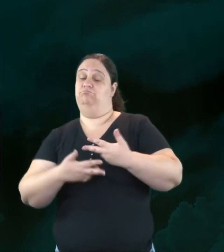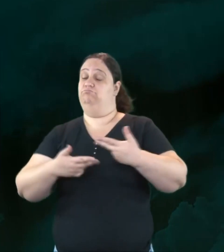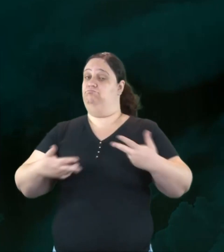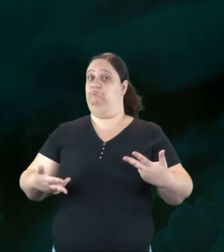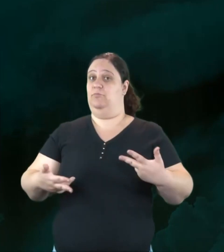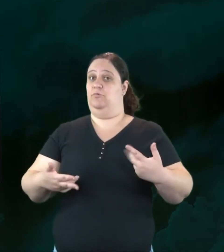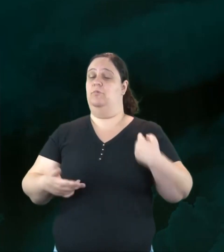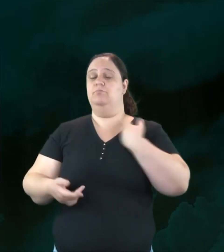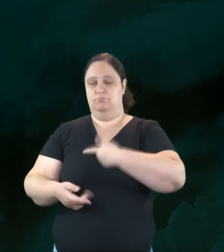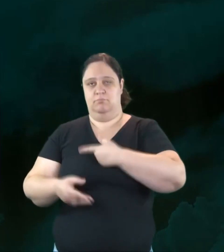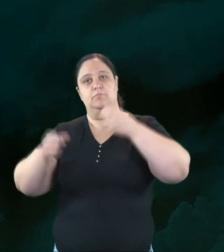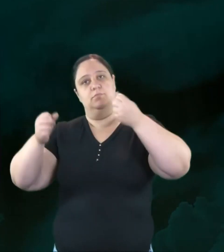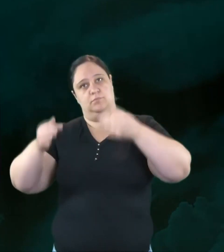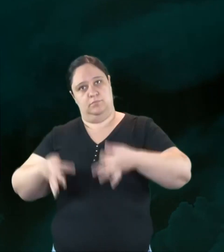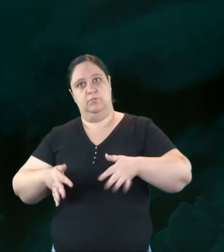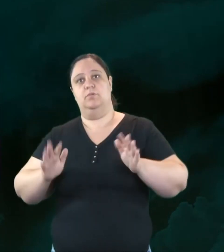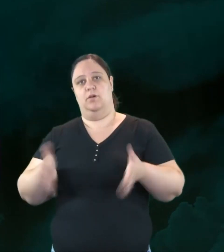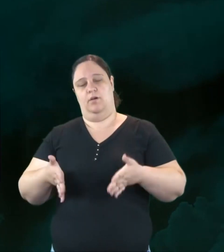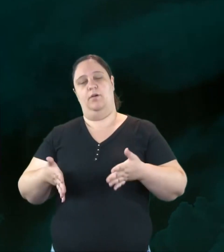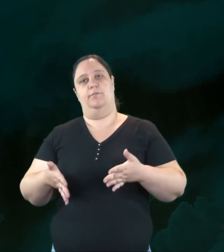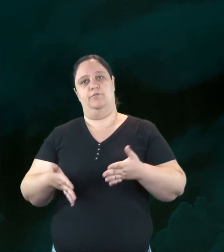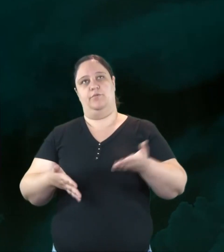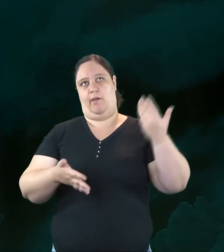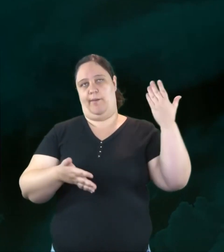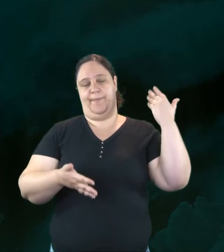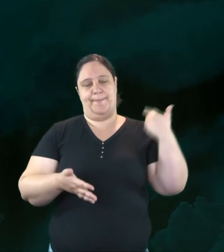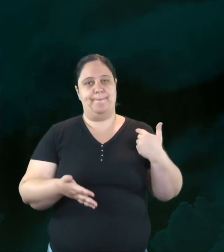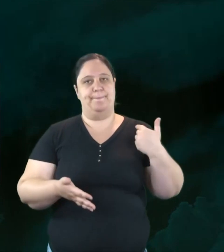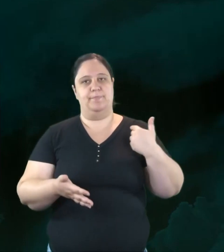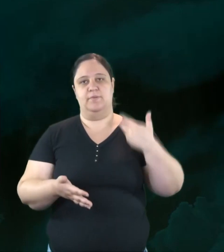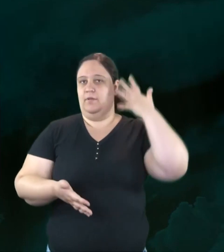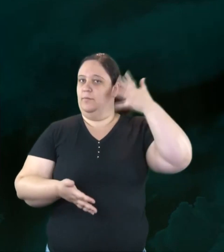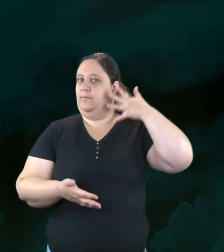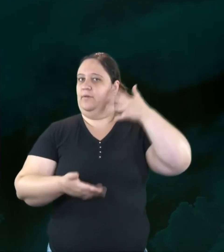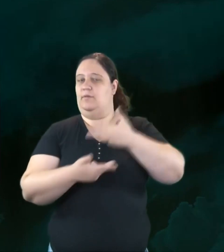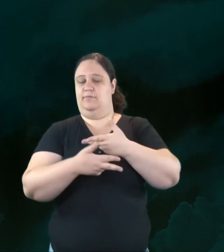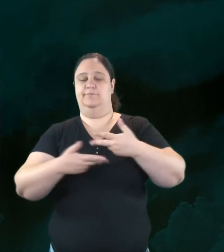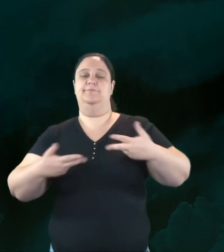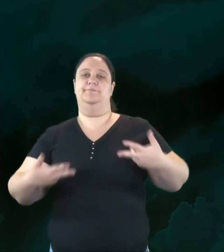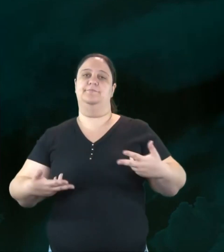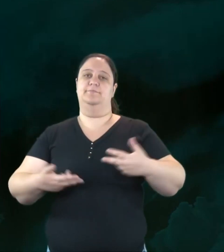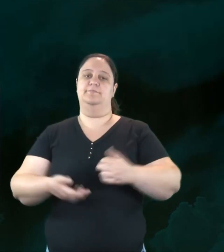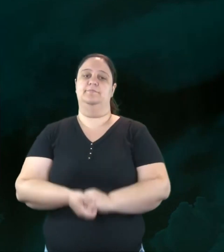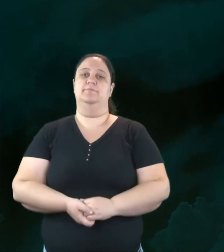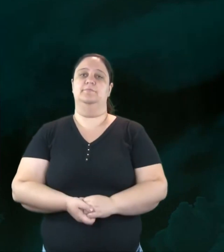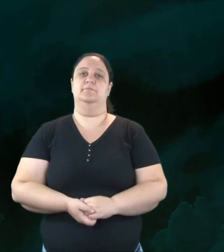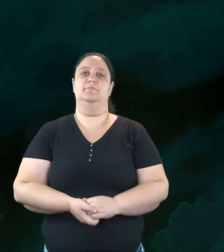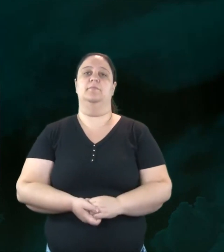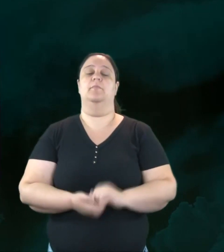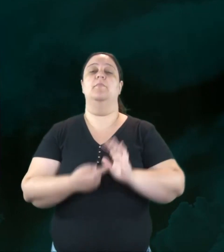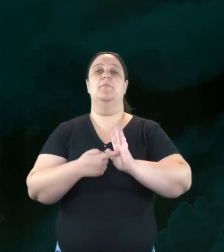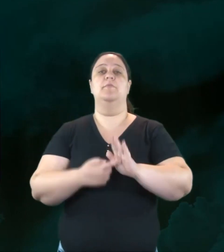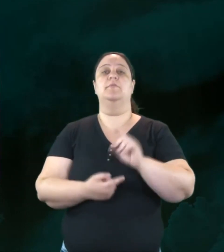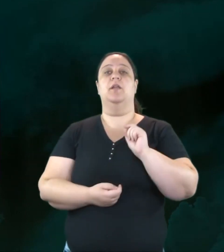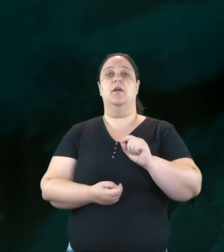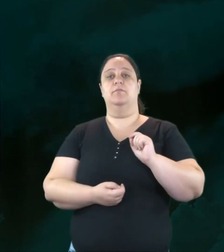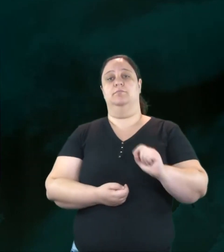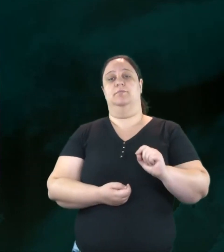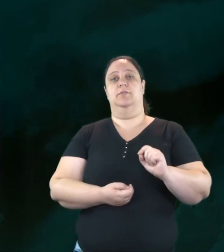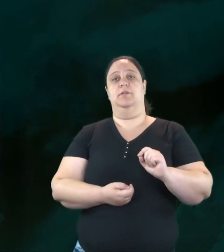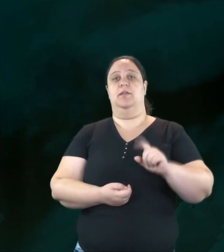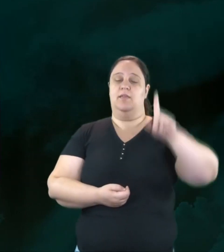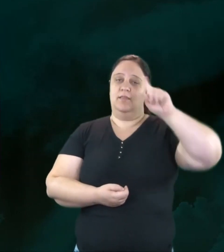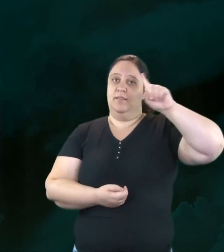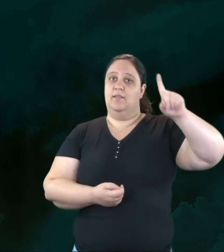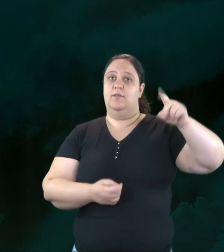nós explicamos isso já em várias mensagens anteriores, para mostrar que Deus havia